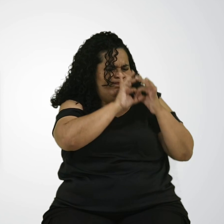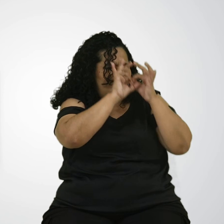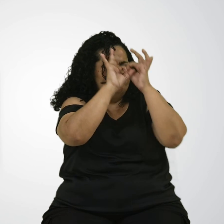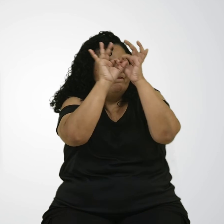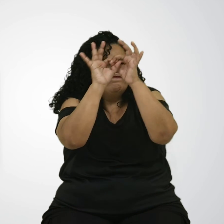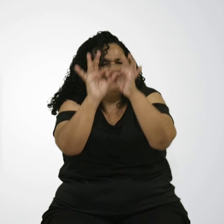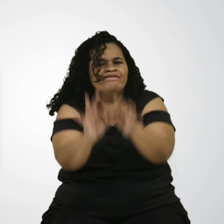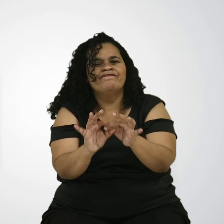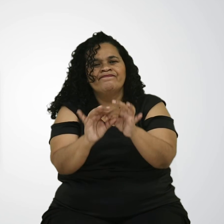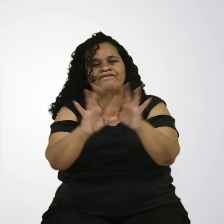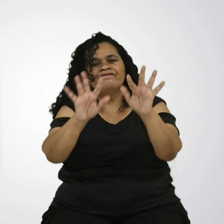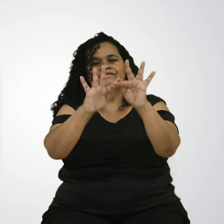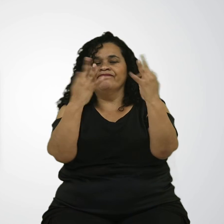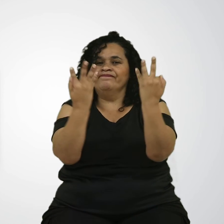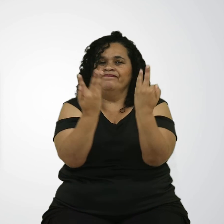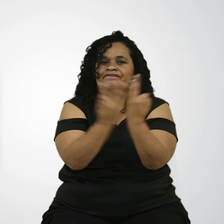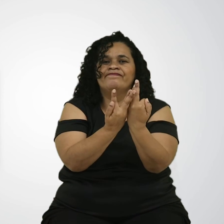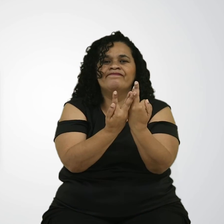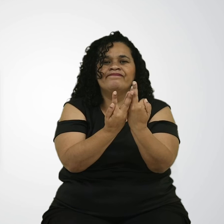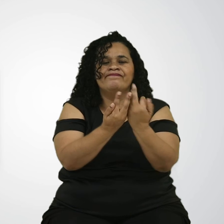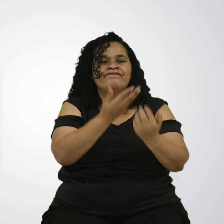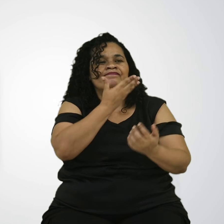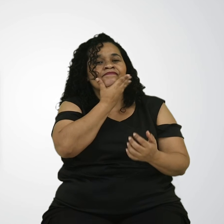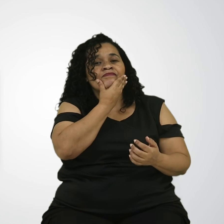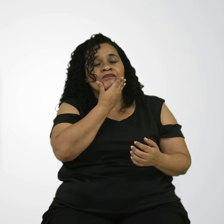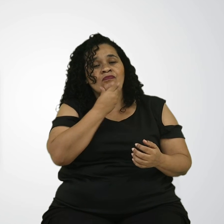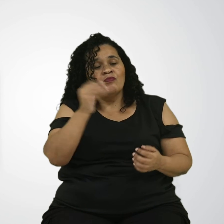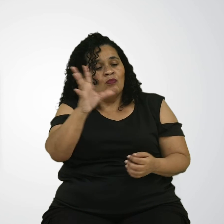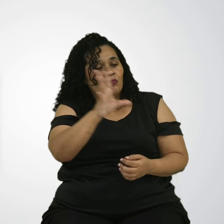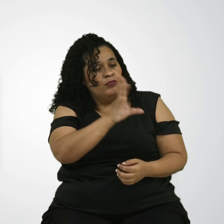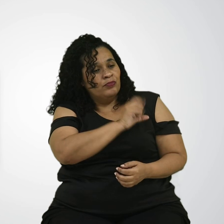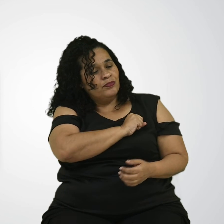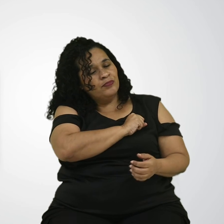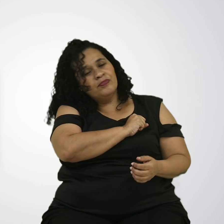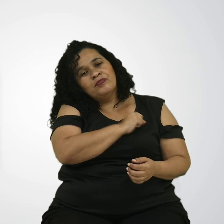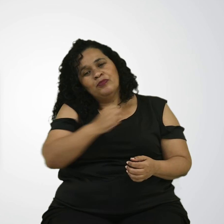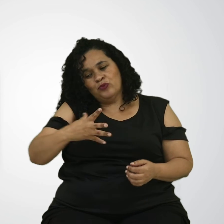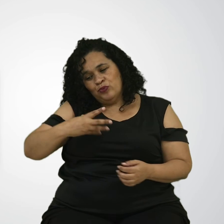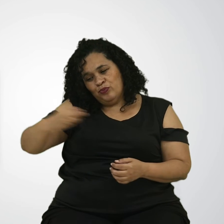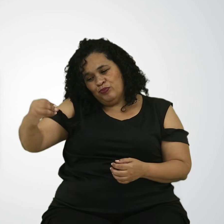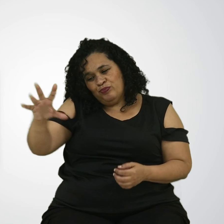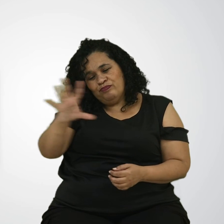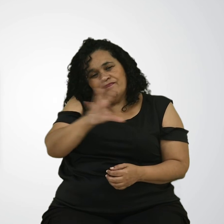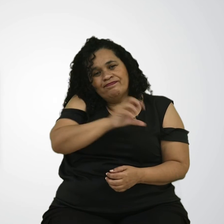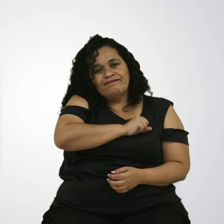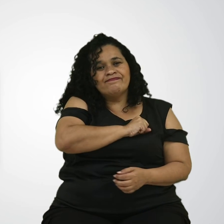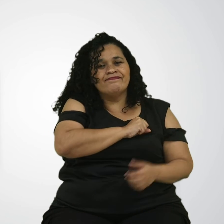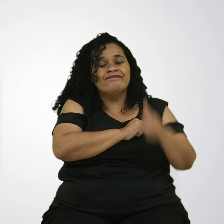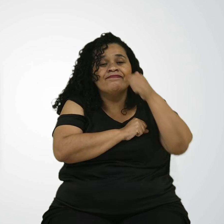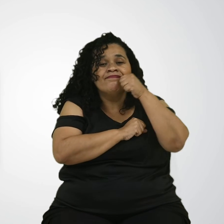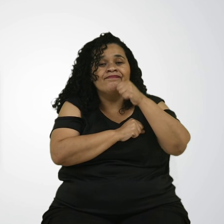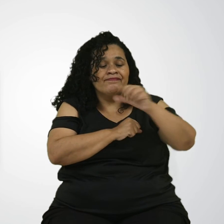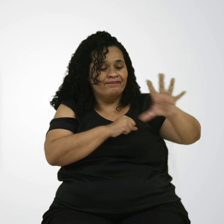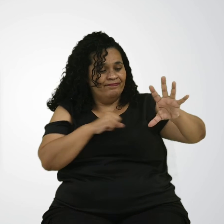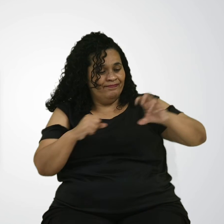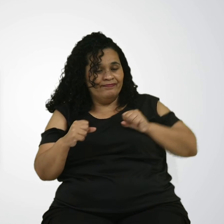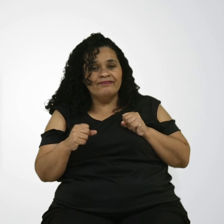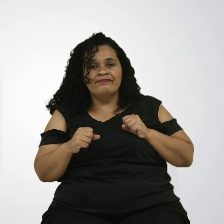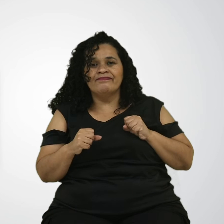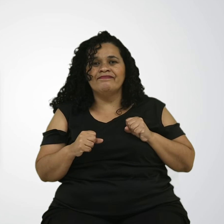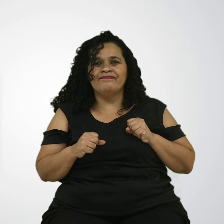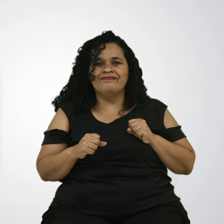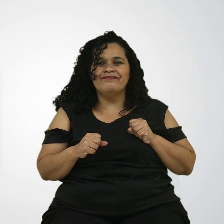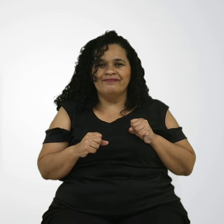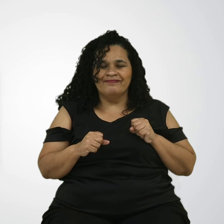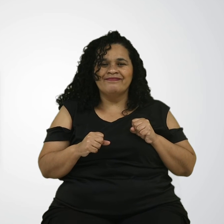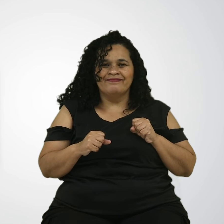família, né? O marido ama a esposa ama o marido, os filhos amam os pais amam os filhos. E como diz o